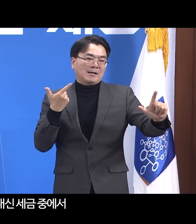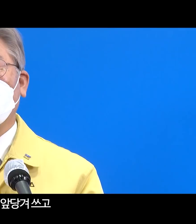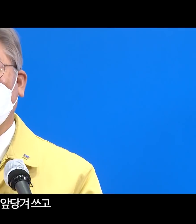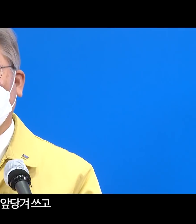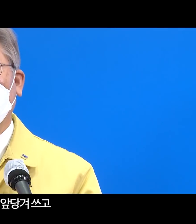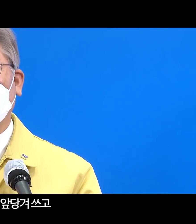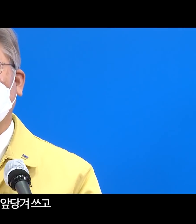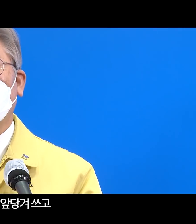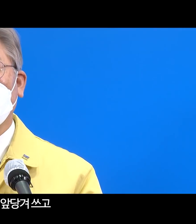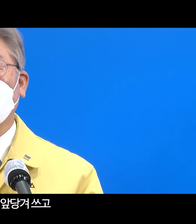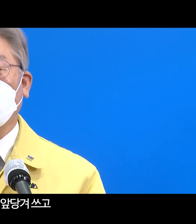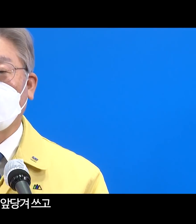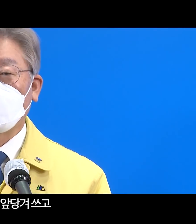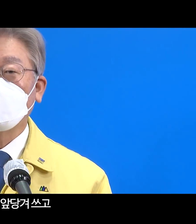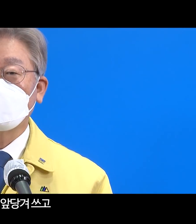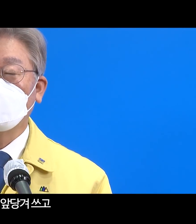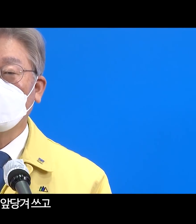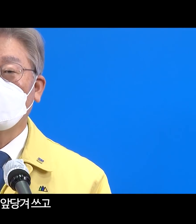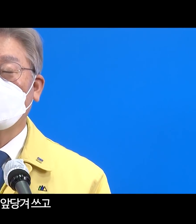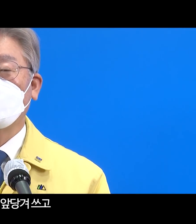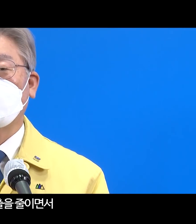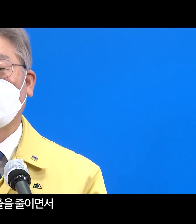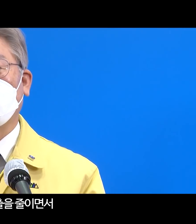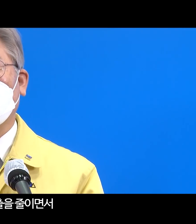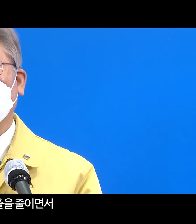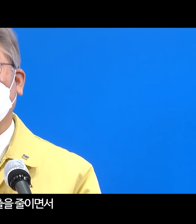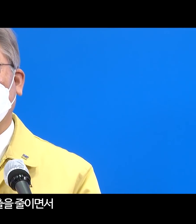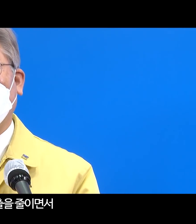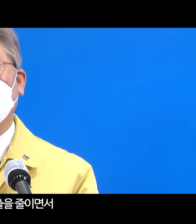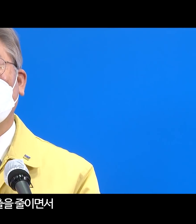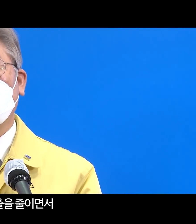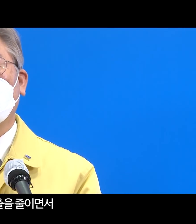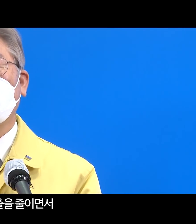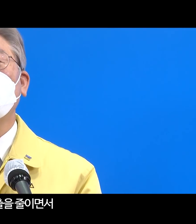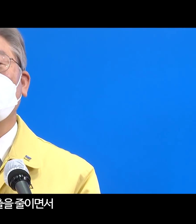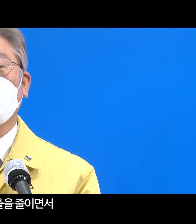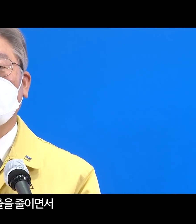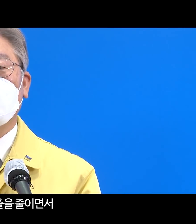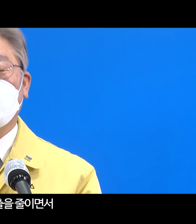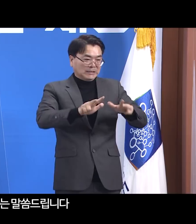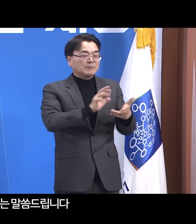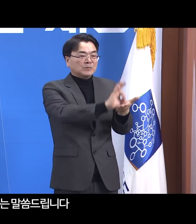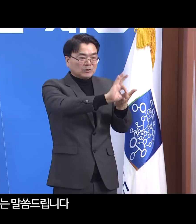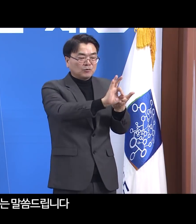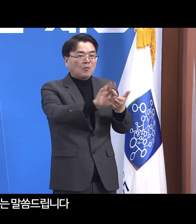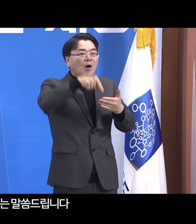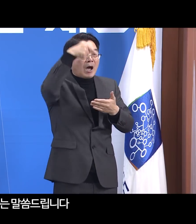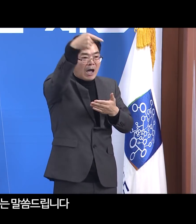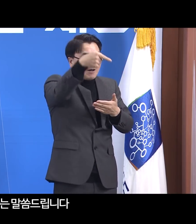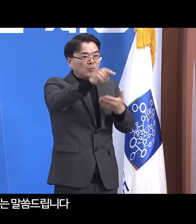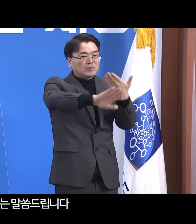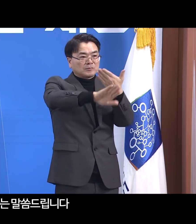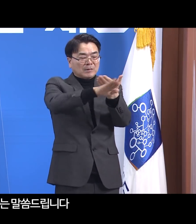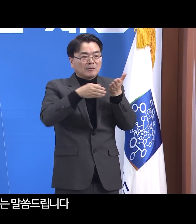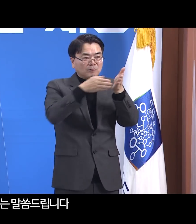중에서 미래에 쓸 돈을 지금 약간 앞당겨 쓰고 그때 가서는 다른 지출을 줄이면서 그거를